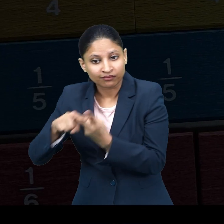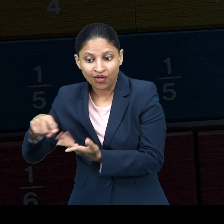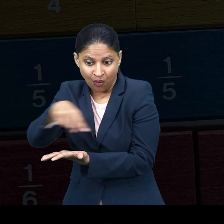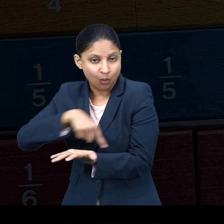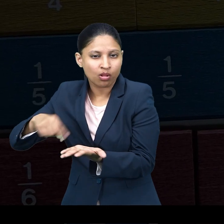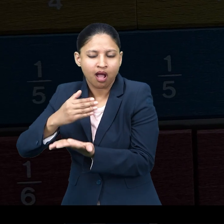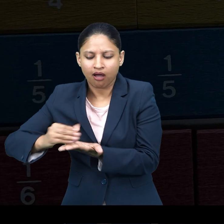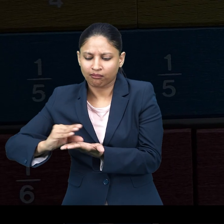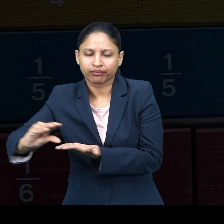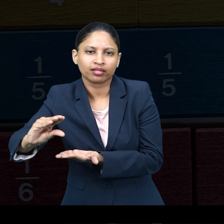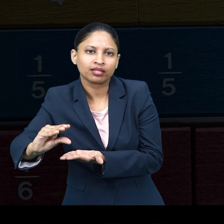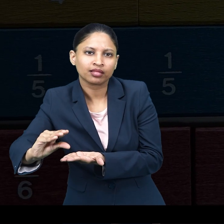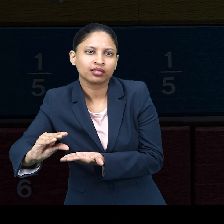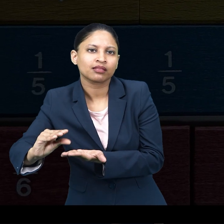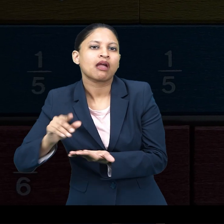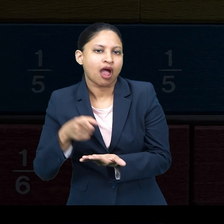एक उचित अंश,